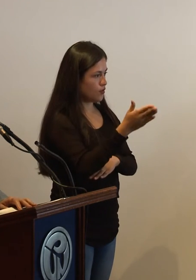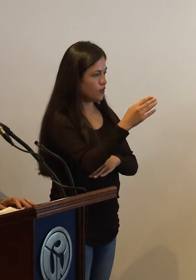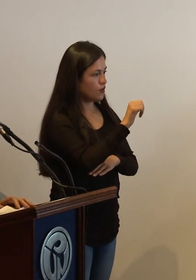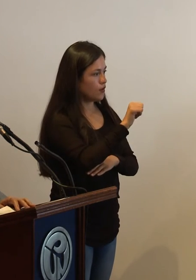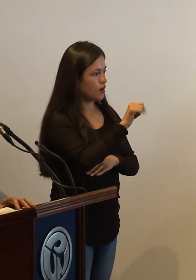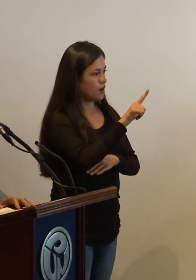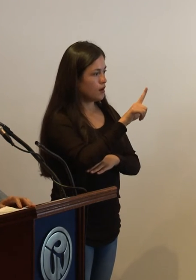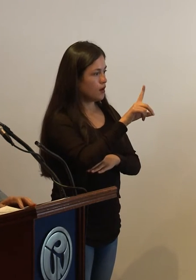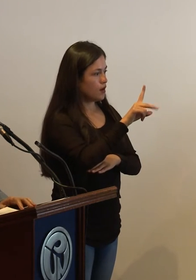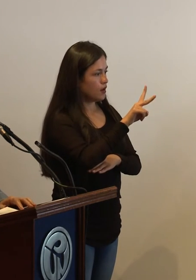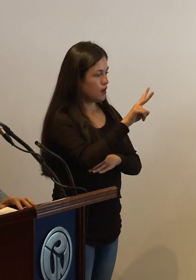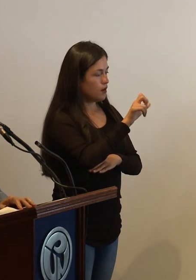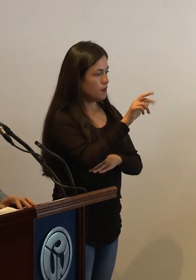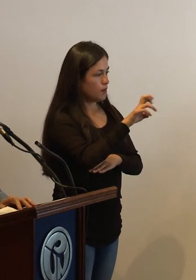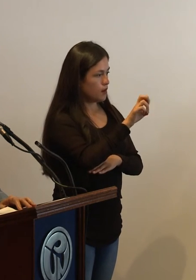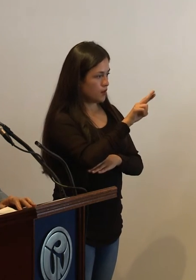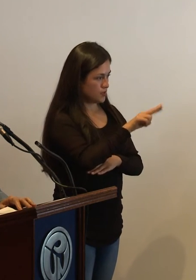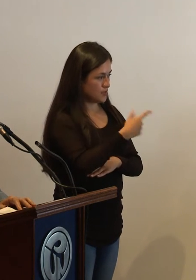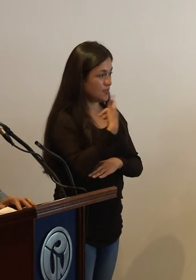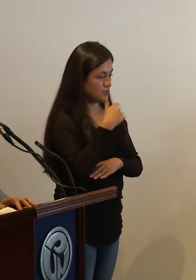educadores populares